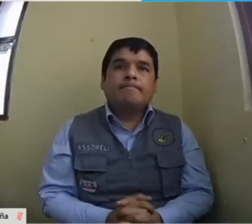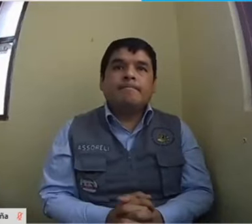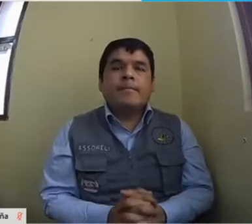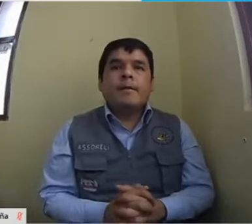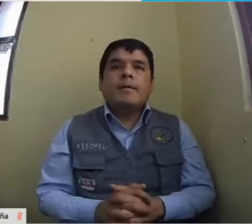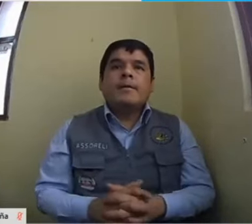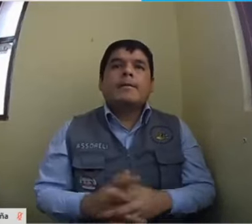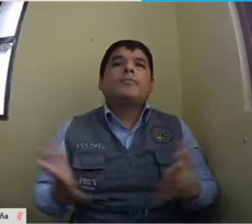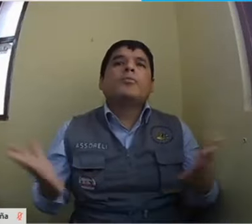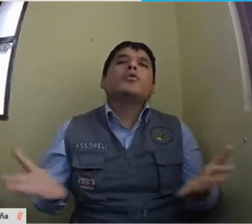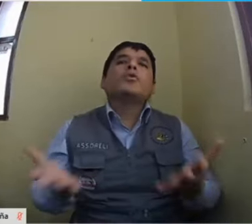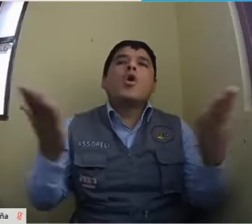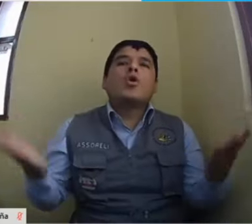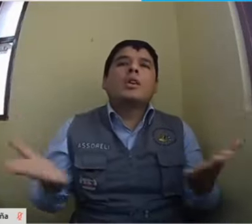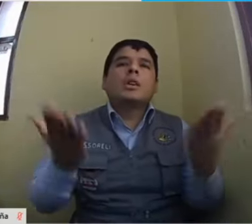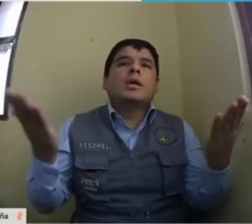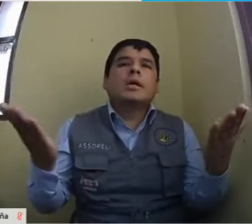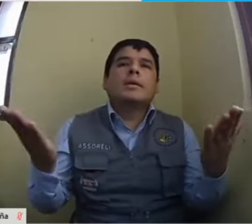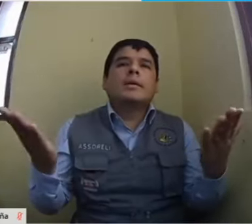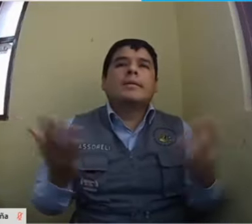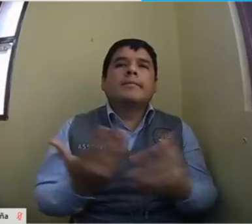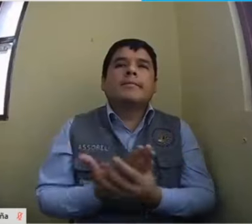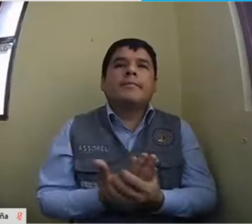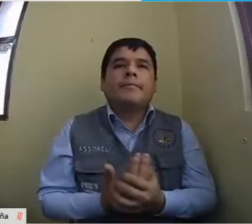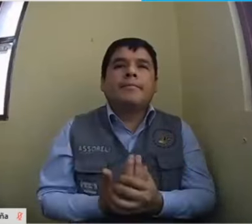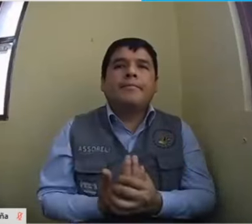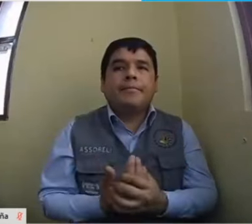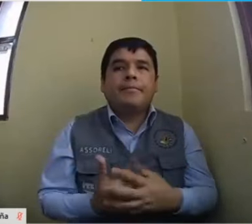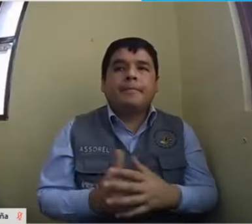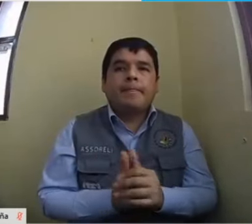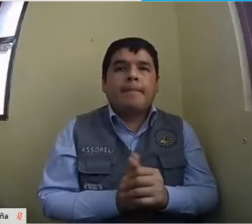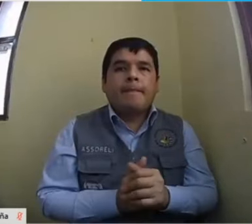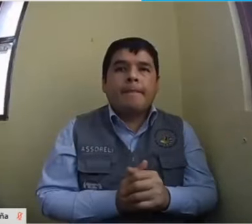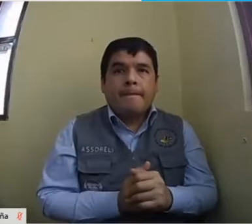con las palmas hacia arriba. ¿Dónde?